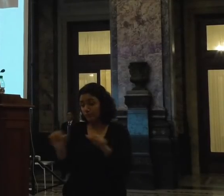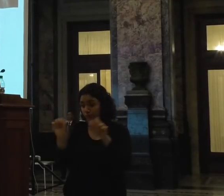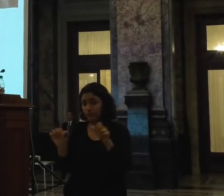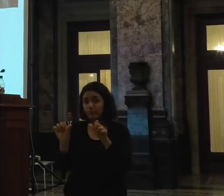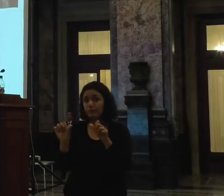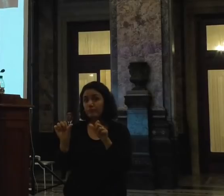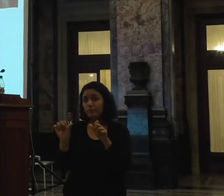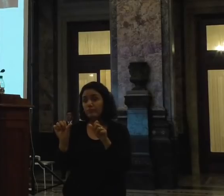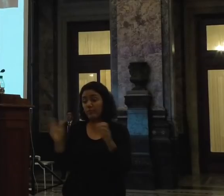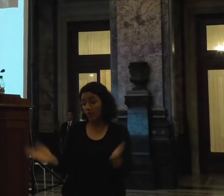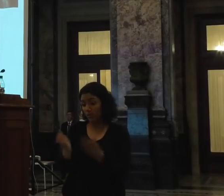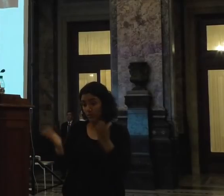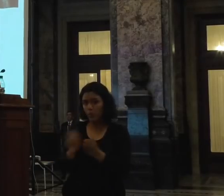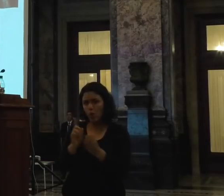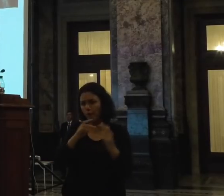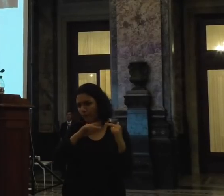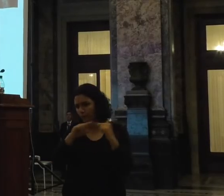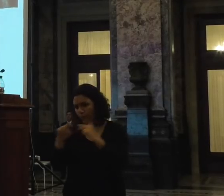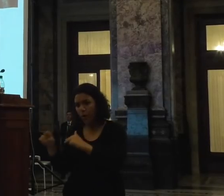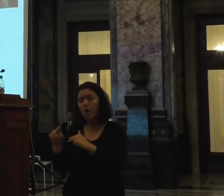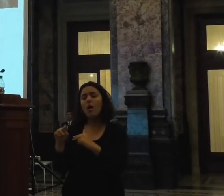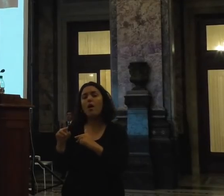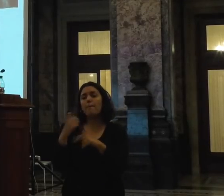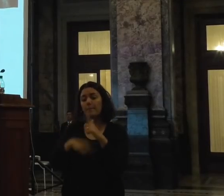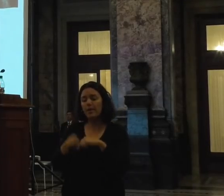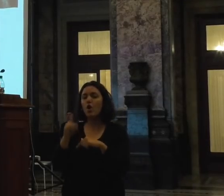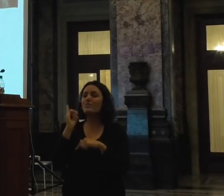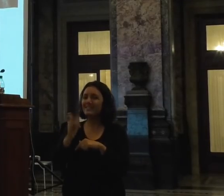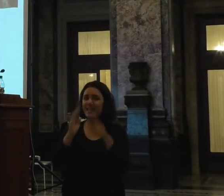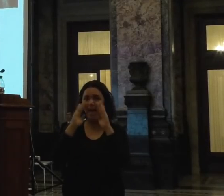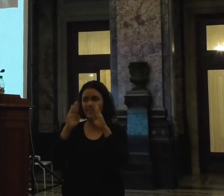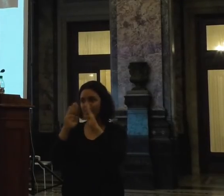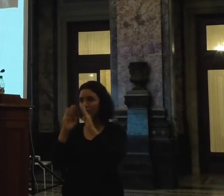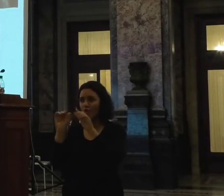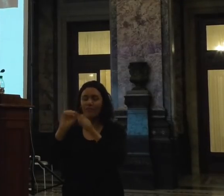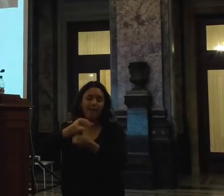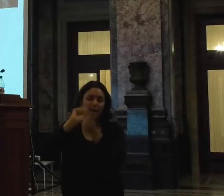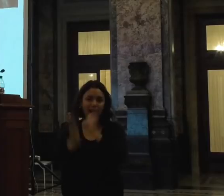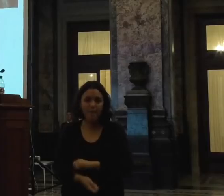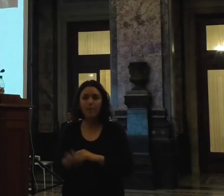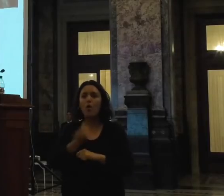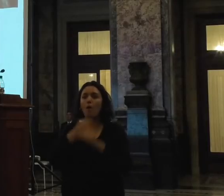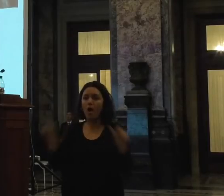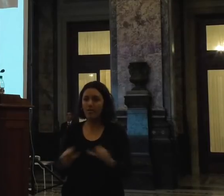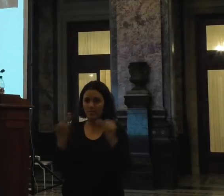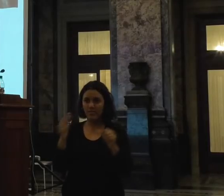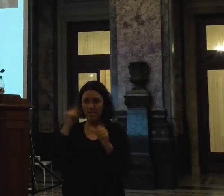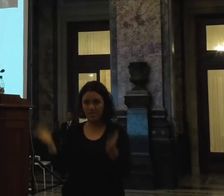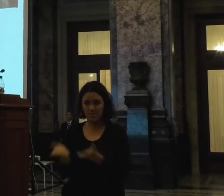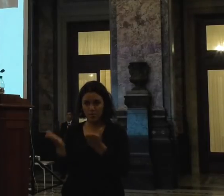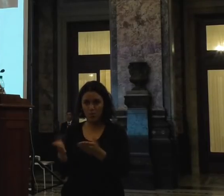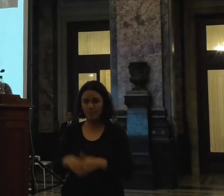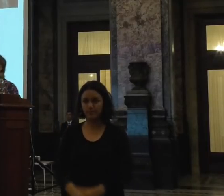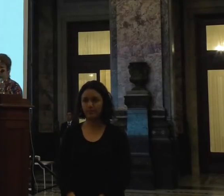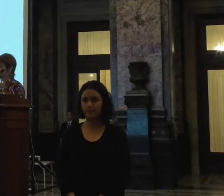que los vamos a tener iguales, pero vamos a ver cómo la atención cambia la actividad de los estímulos. ¿Sí?